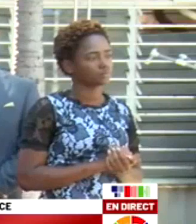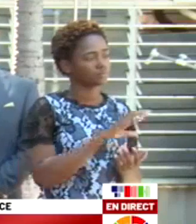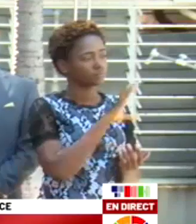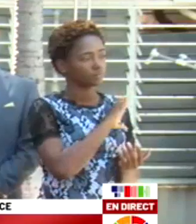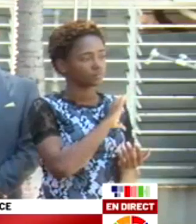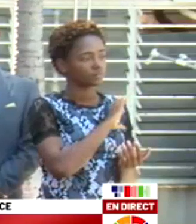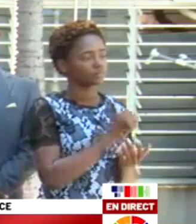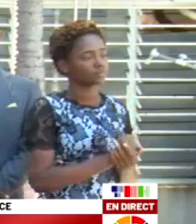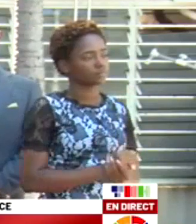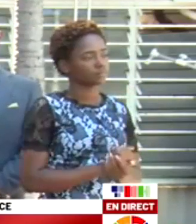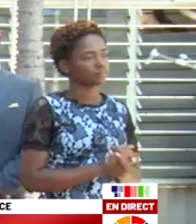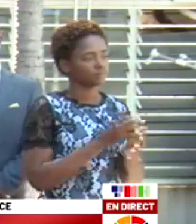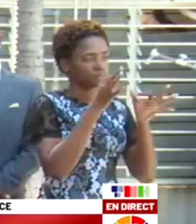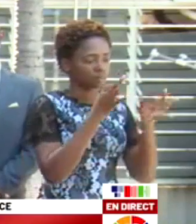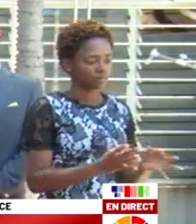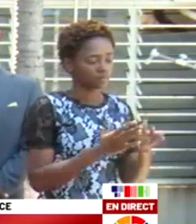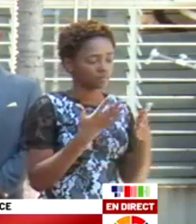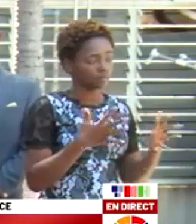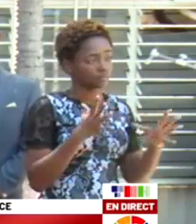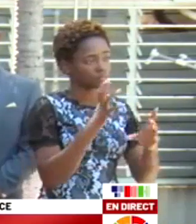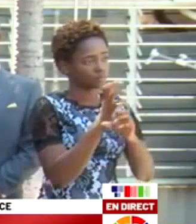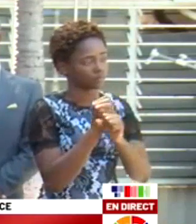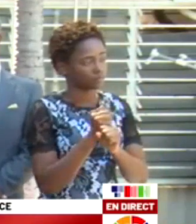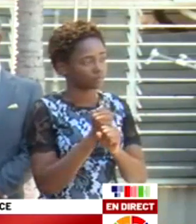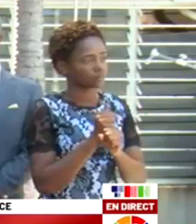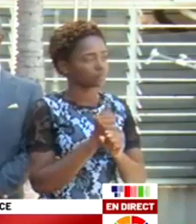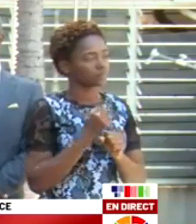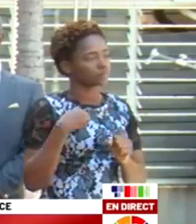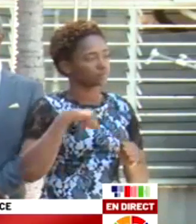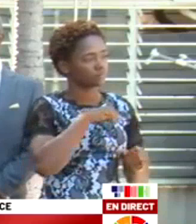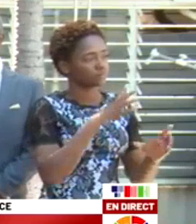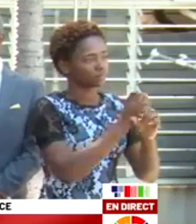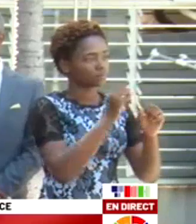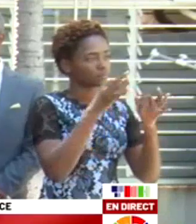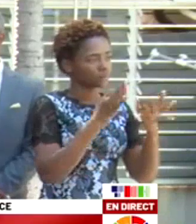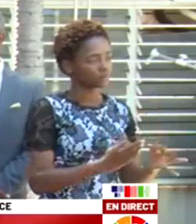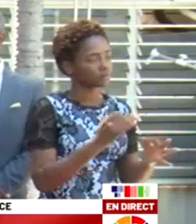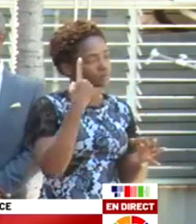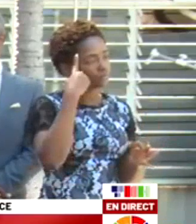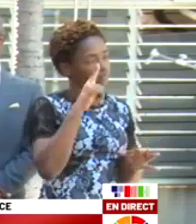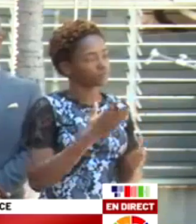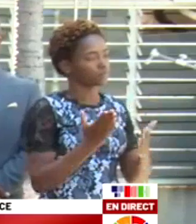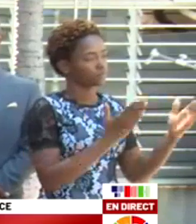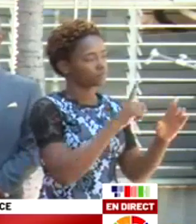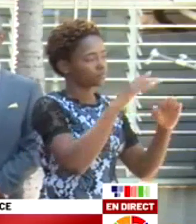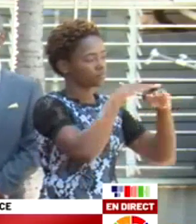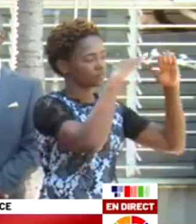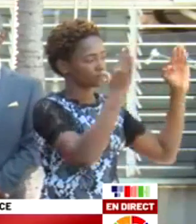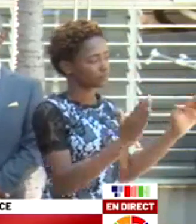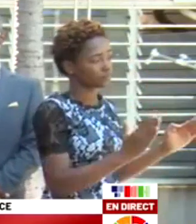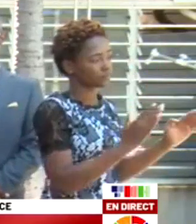police là, forme de décision finale que nous prenons. Nous prenons décision pour nous mettre une cellule